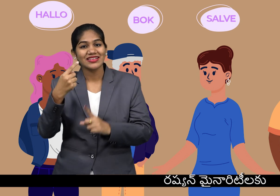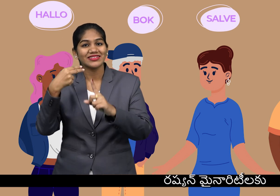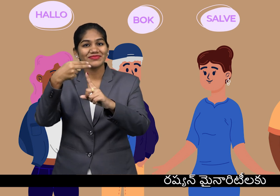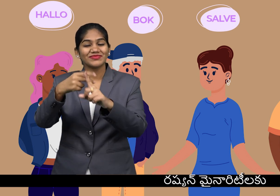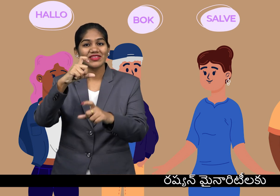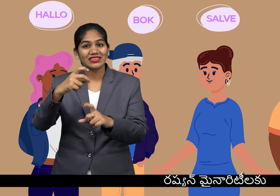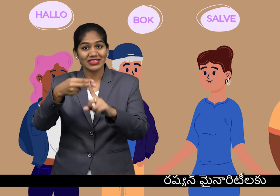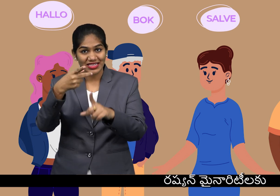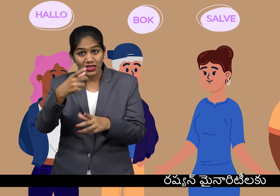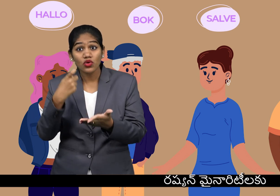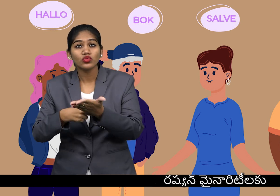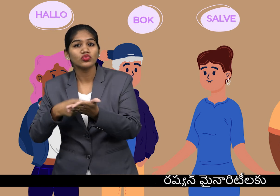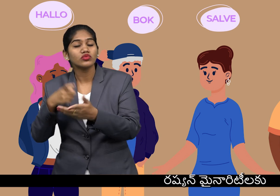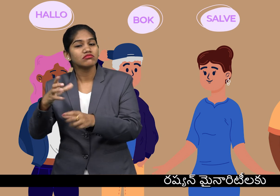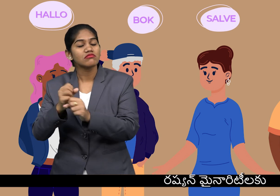రష్యన్ మైనారిటీలకు